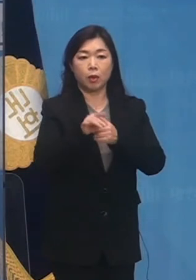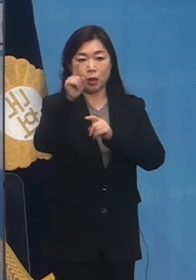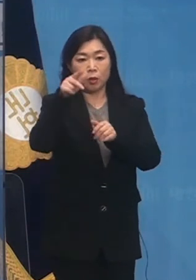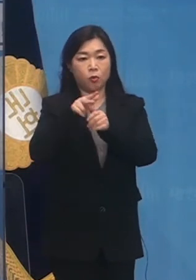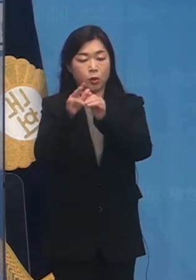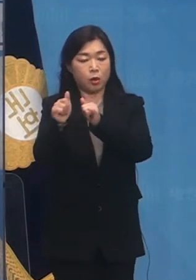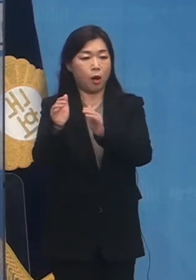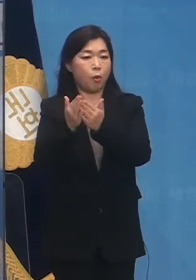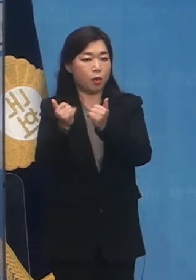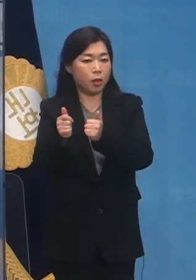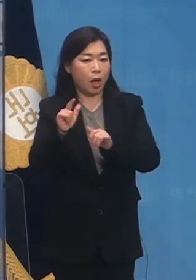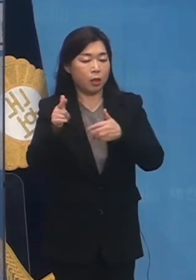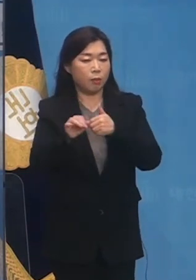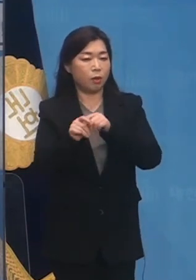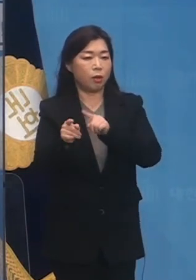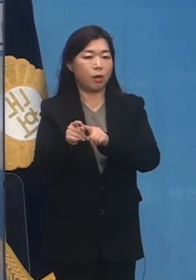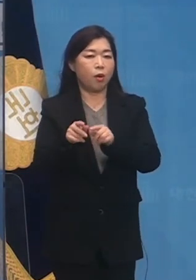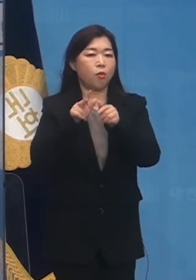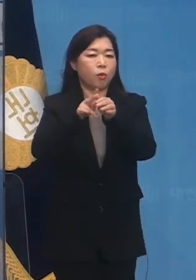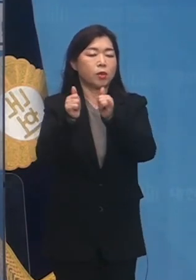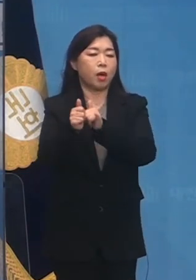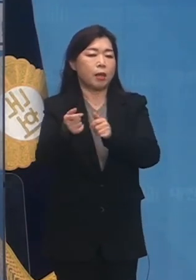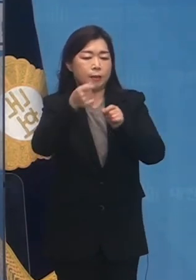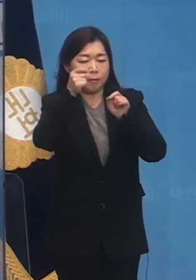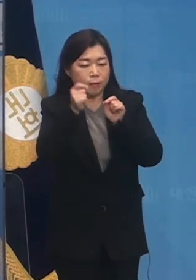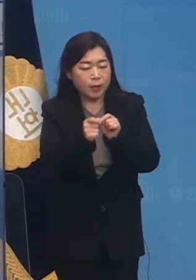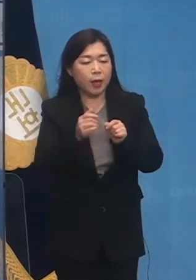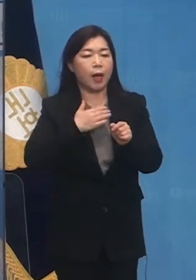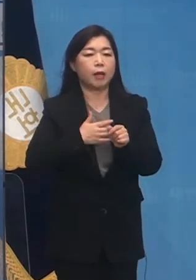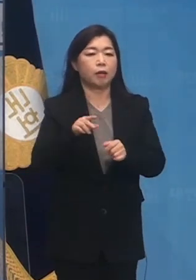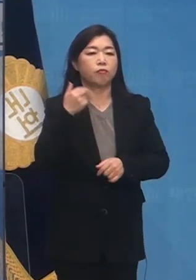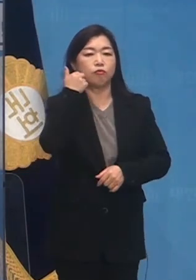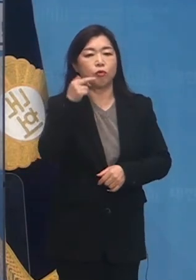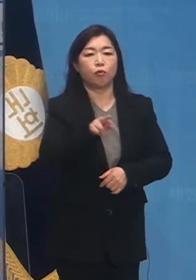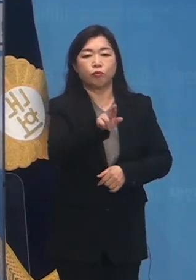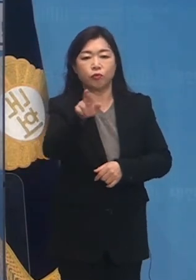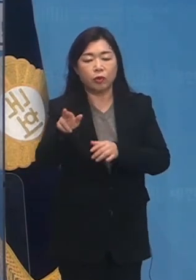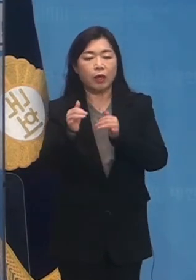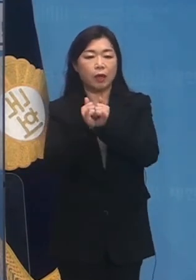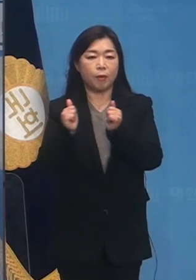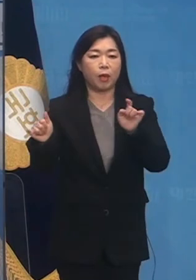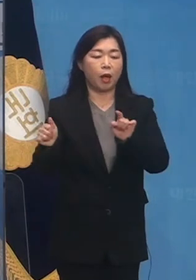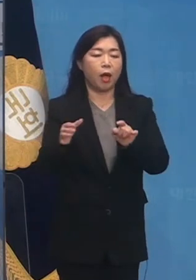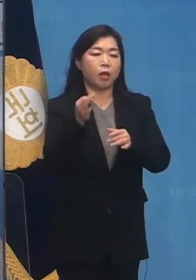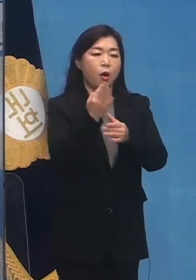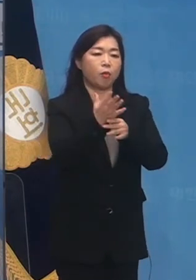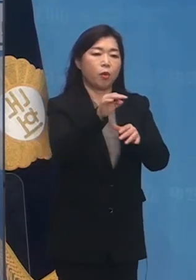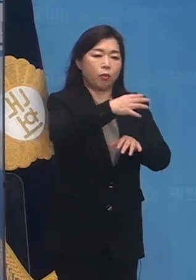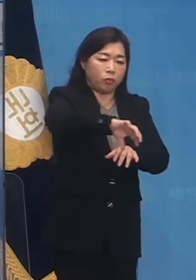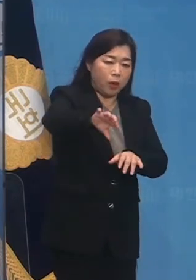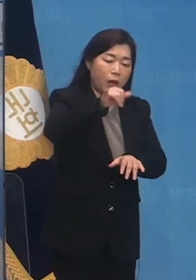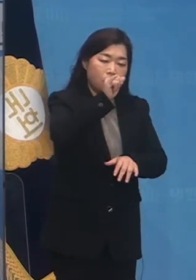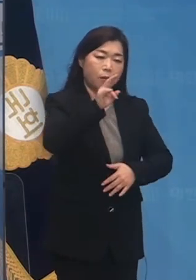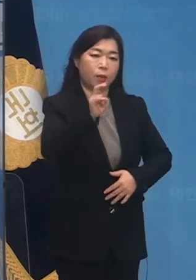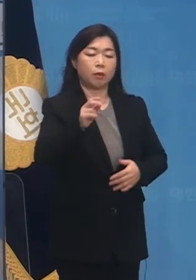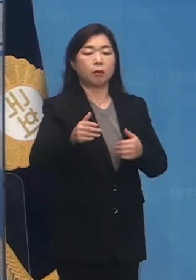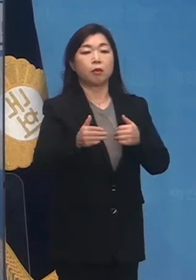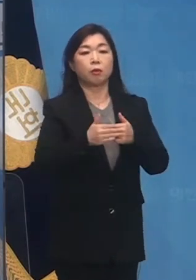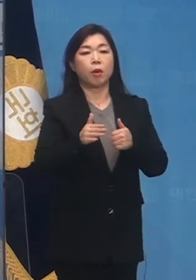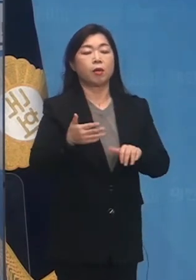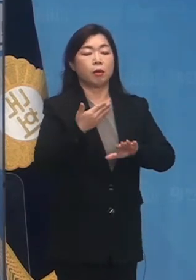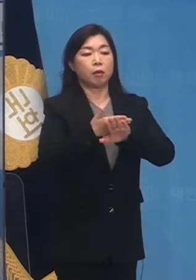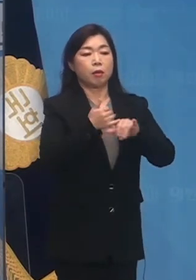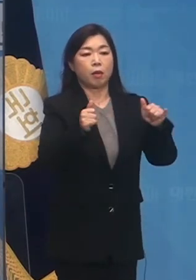이재명 후보 본인 혹은 이재명 후보 본인과 긴밀히 연결되어 있는 자에게 이 현금 흐름이 닿았을 때는